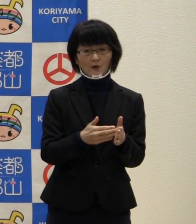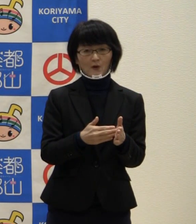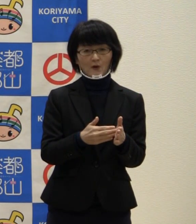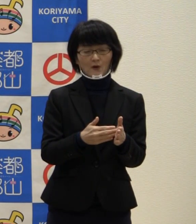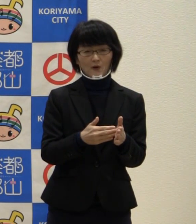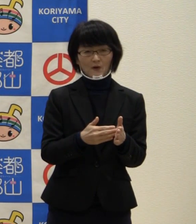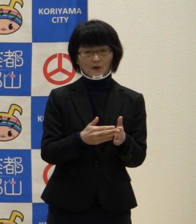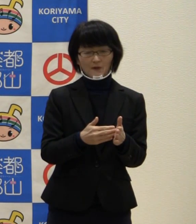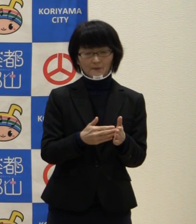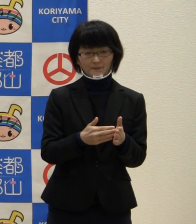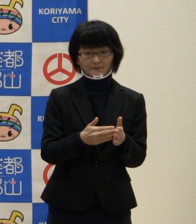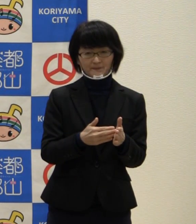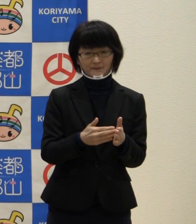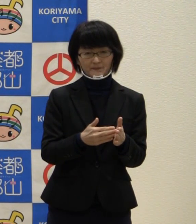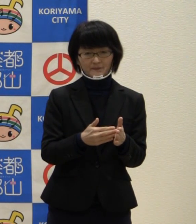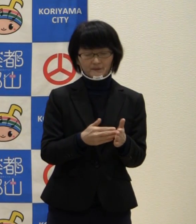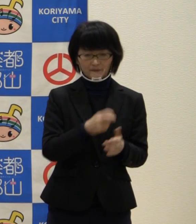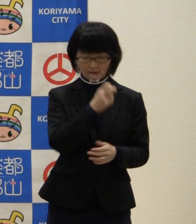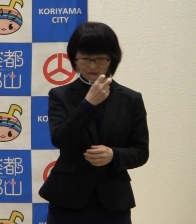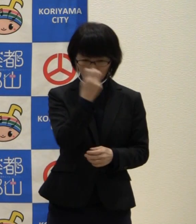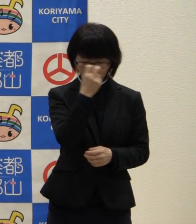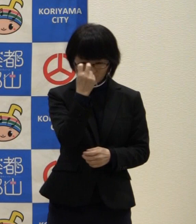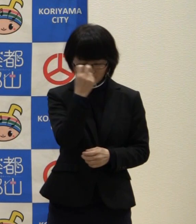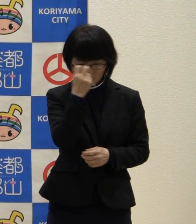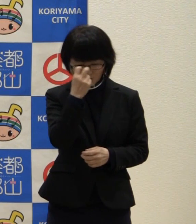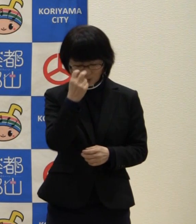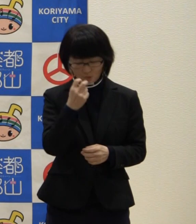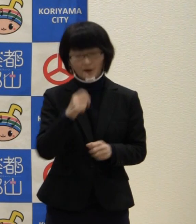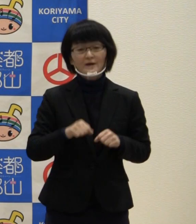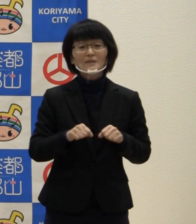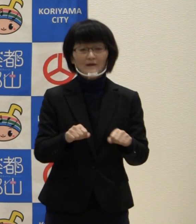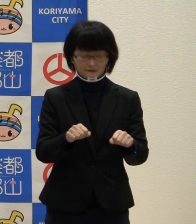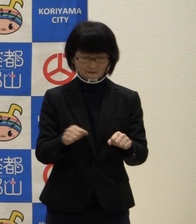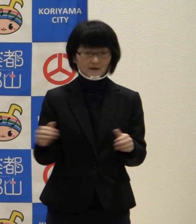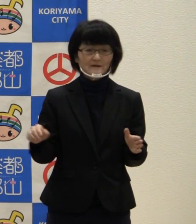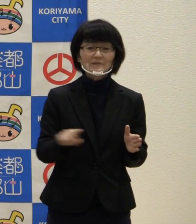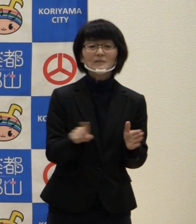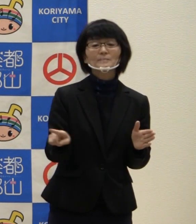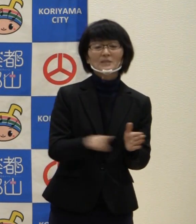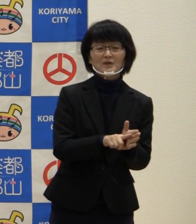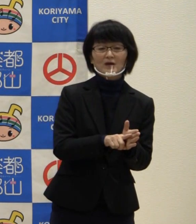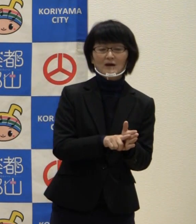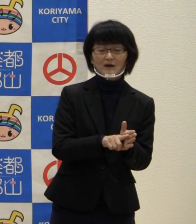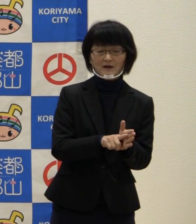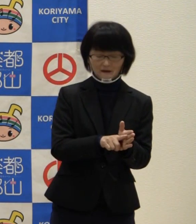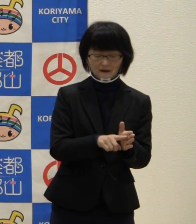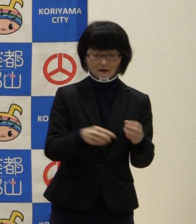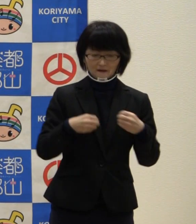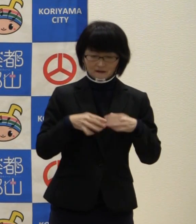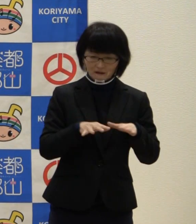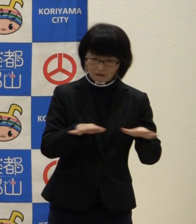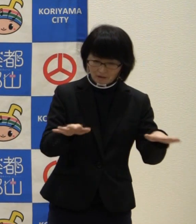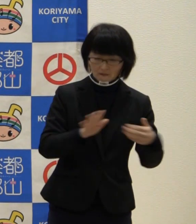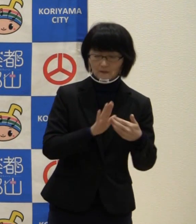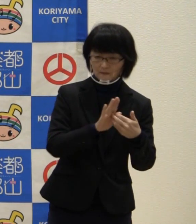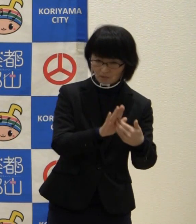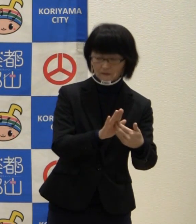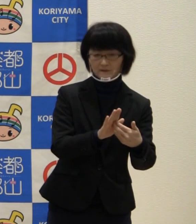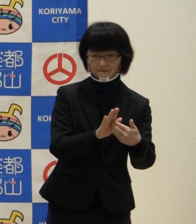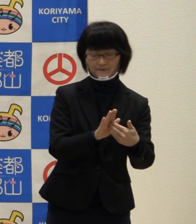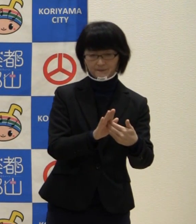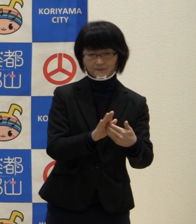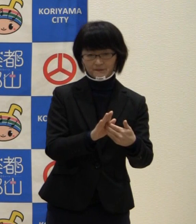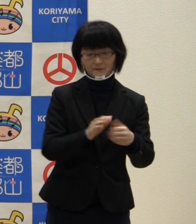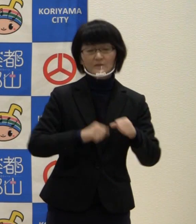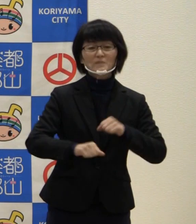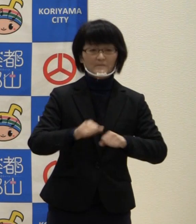疫学調査、あるいは発生動向調査を実施いたしまして、感染症拡大の防止を図ってまいりましたが、さ